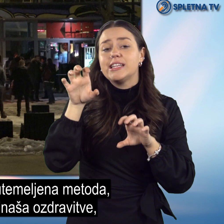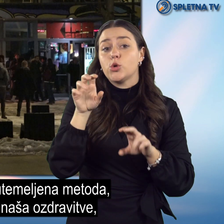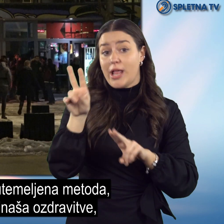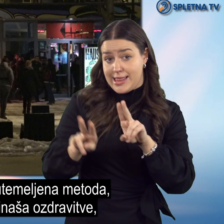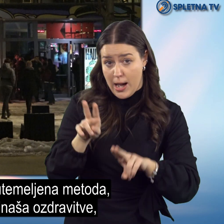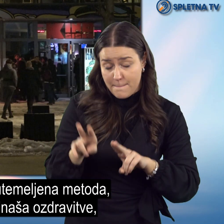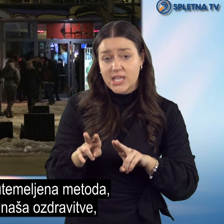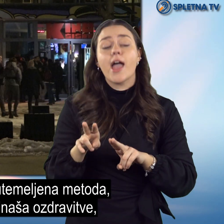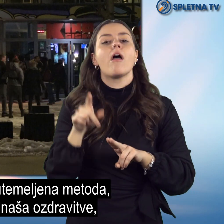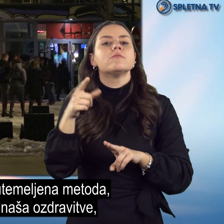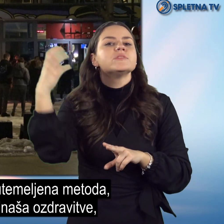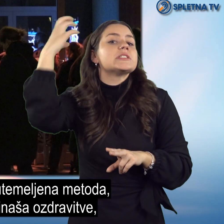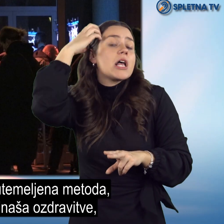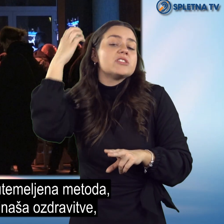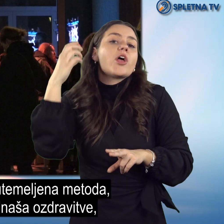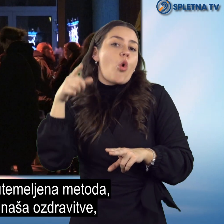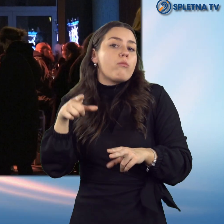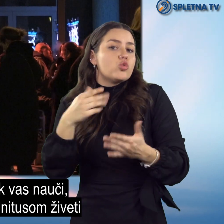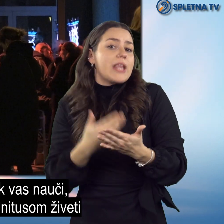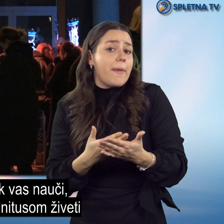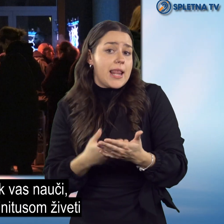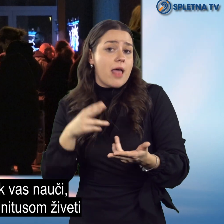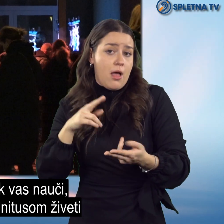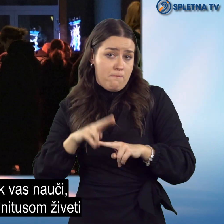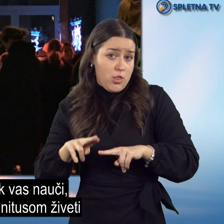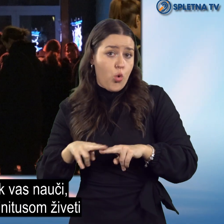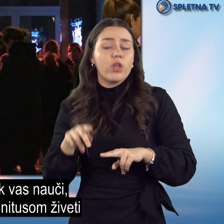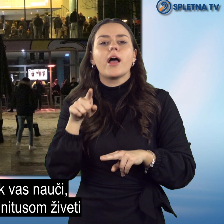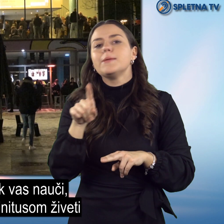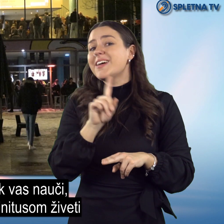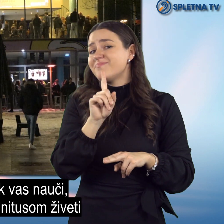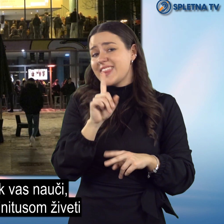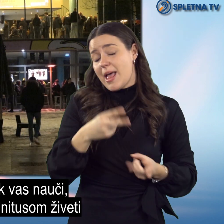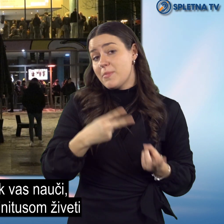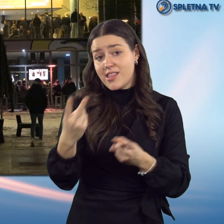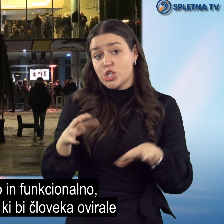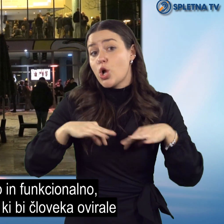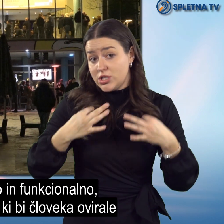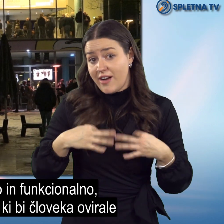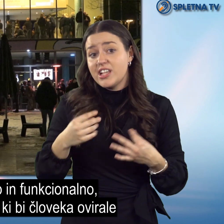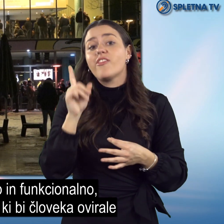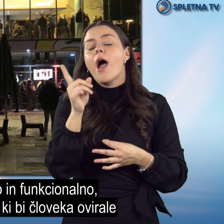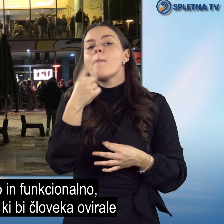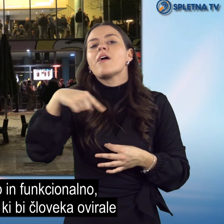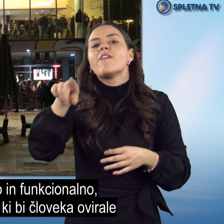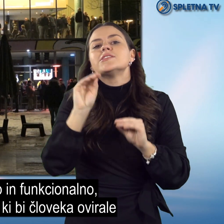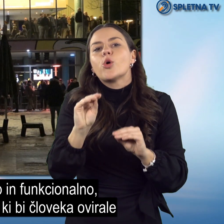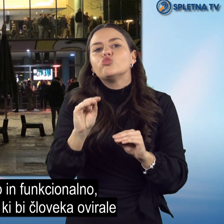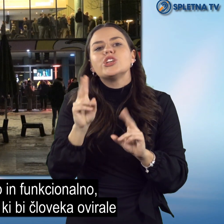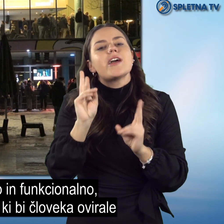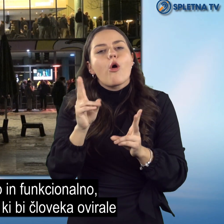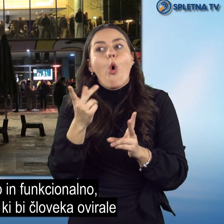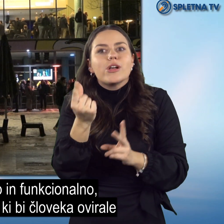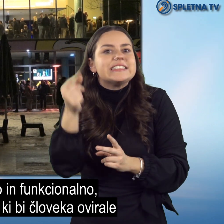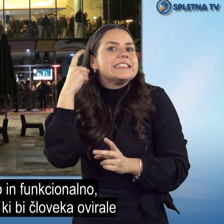utemeljena metoda, ki pa ne prinaša ozdravitve, ampak vas nauči, kako s tinitusom živeti kakovostno in funkcionalno,